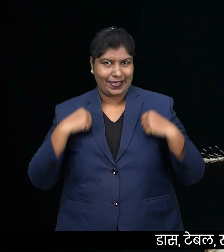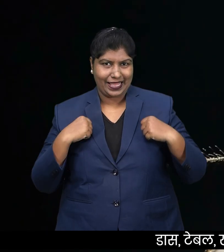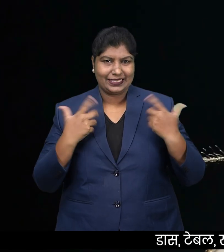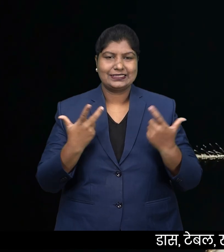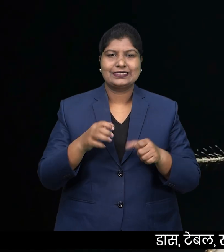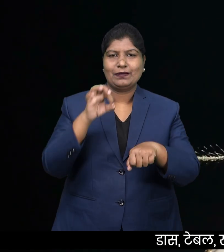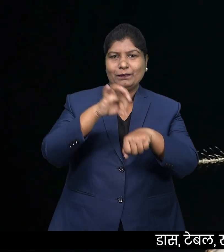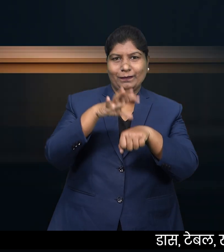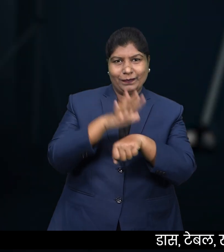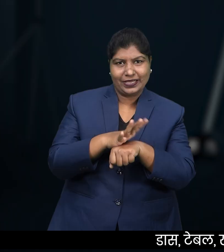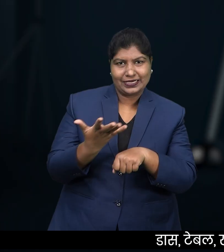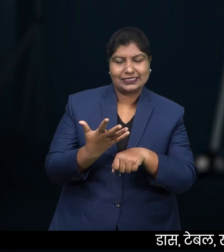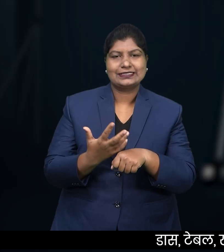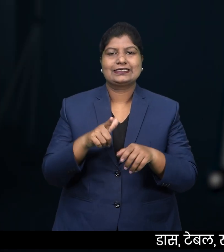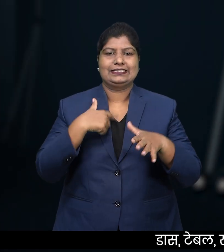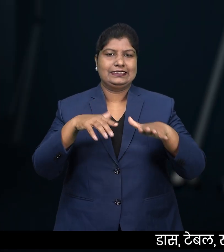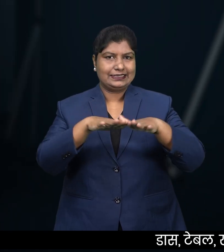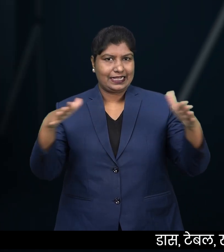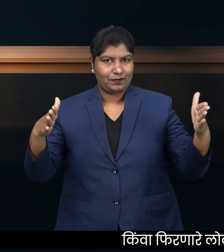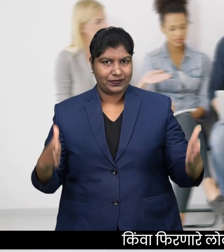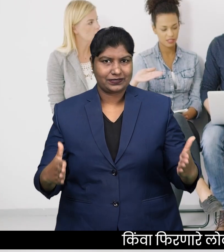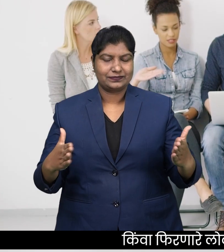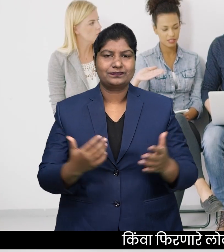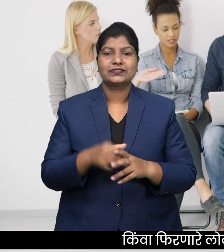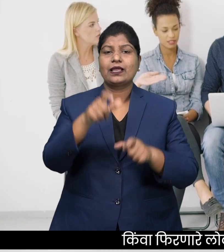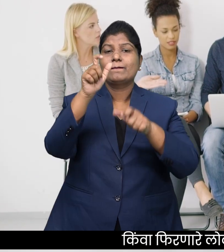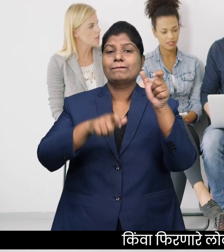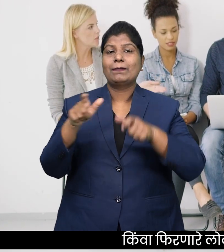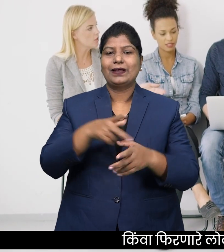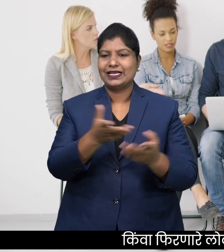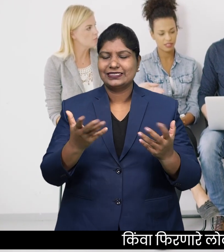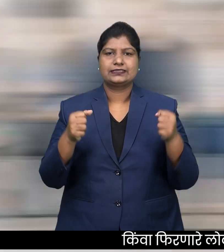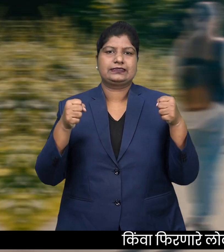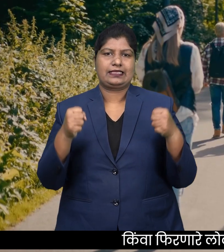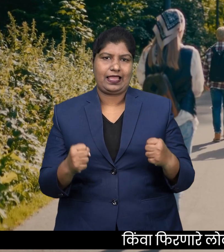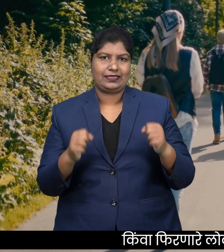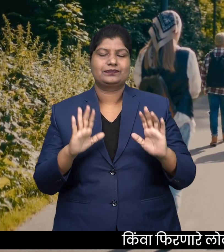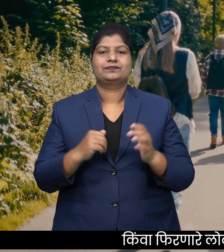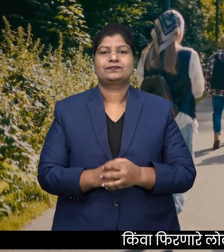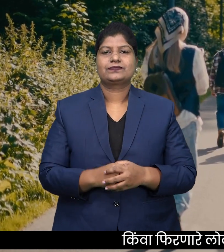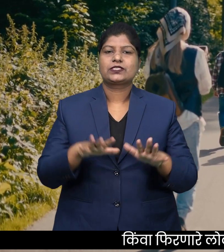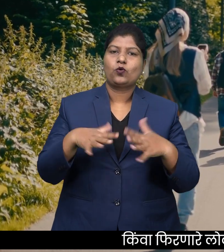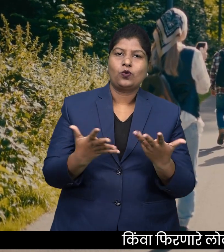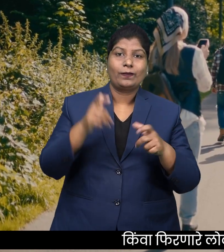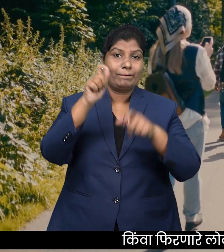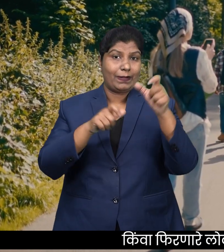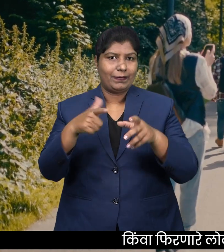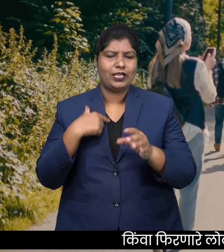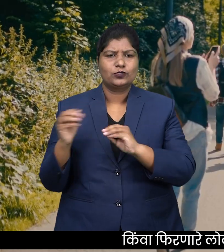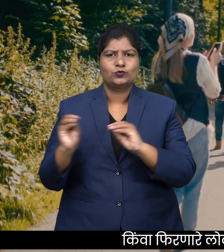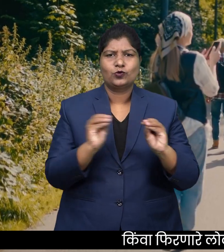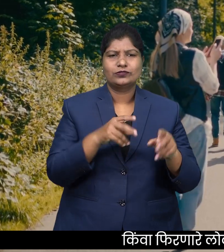डास, टेबल, खुर्च्यांवर बसलेले लोक किंवा फिरणारे लोक यांचा समावेश असू शकतो।